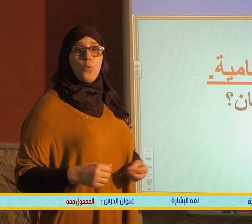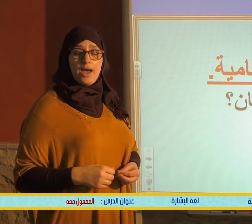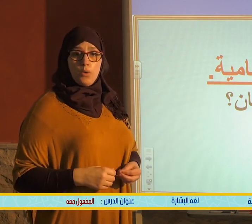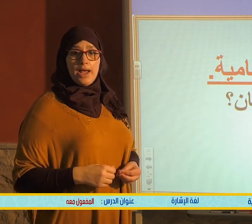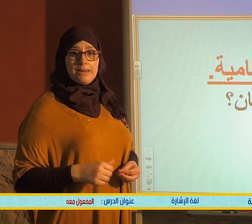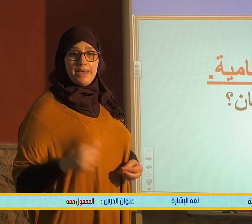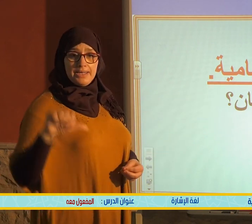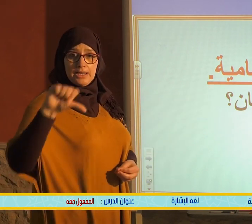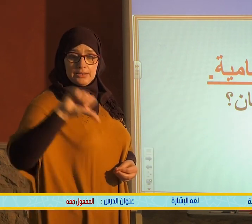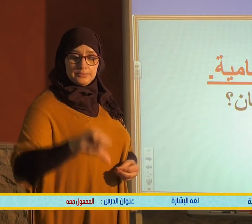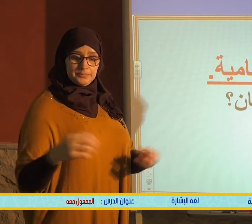وواو المعية.